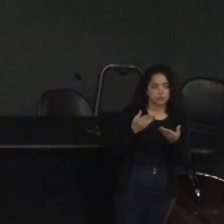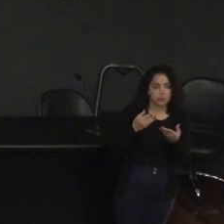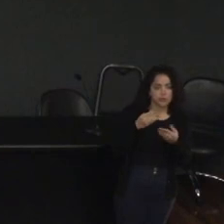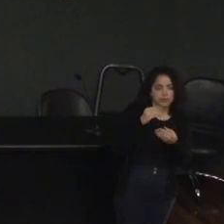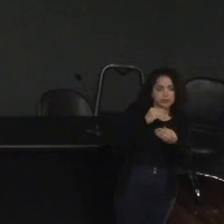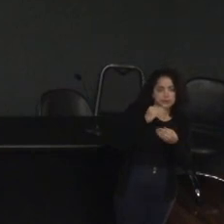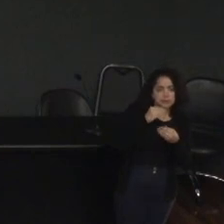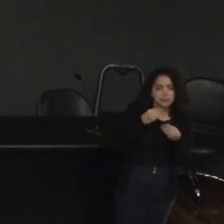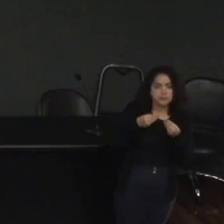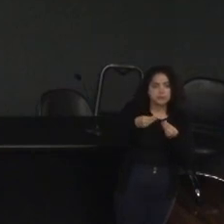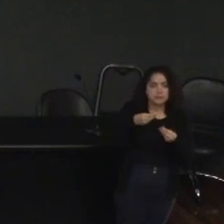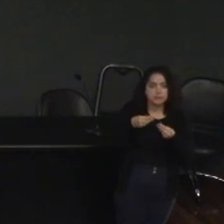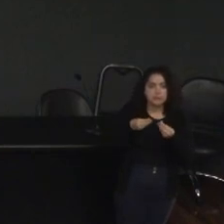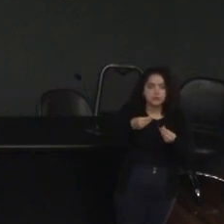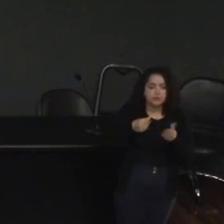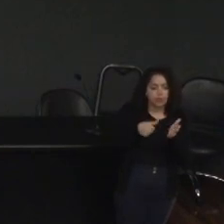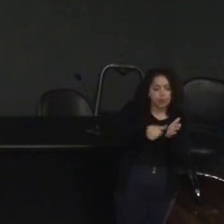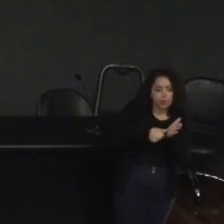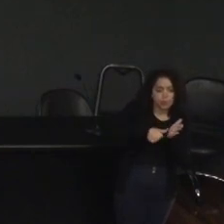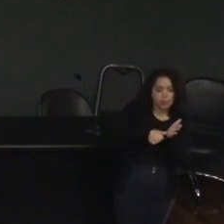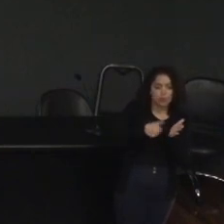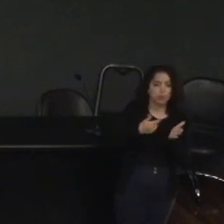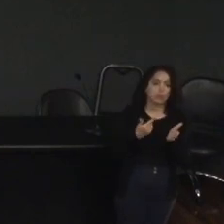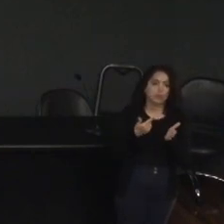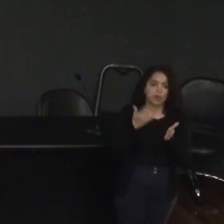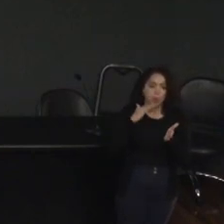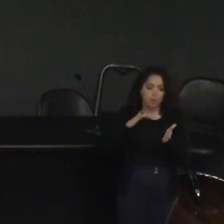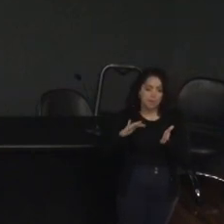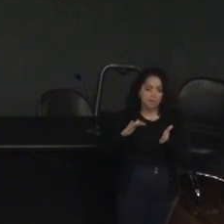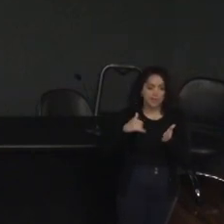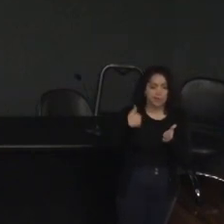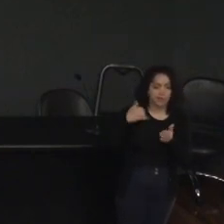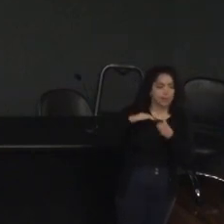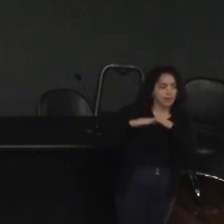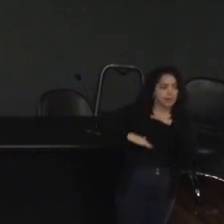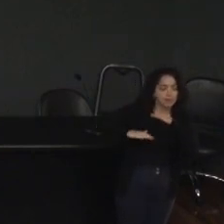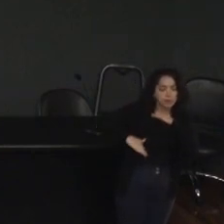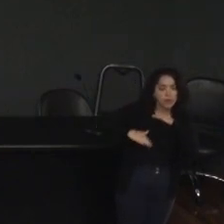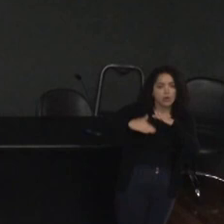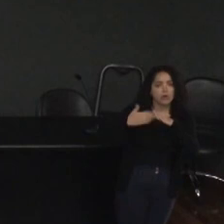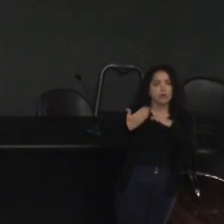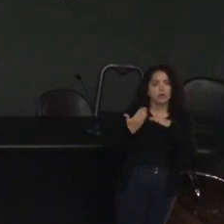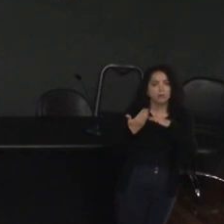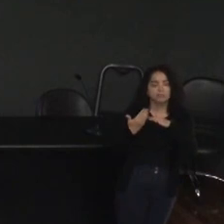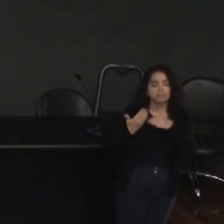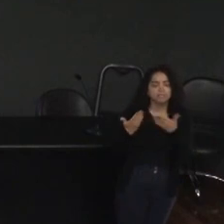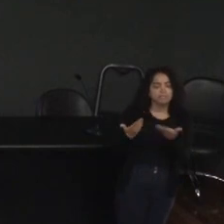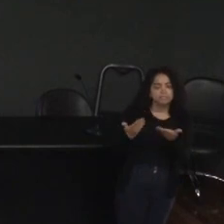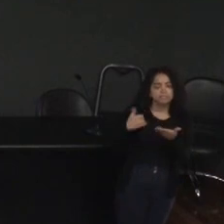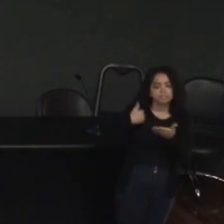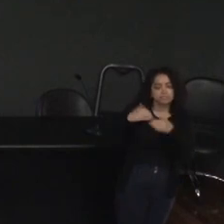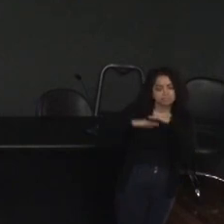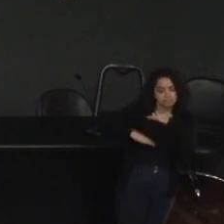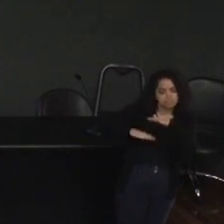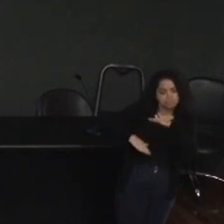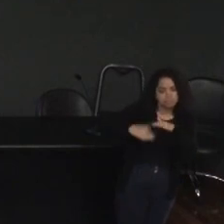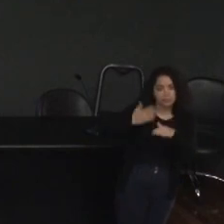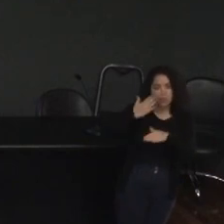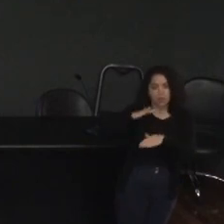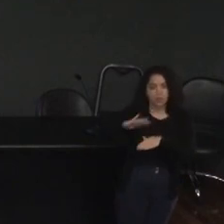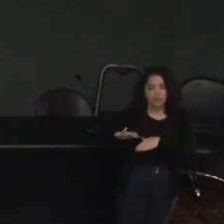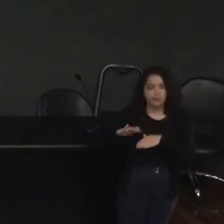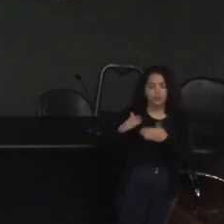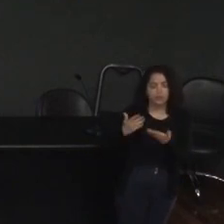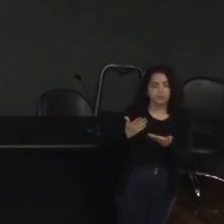é o dado biométrico se não é etc é dado de crianças menores adolescente né saudade de menor ou Criança e